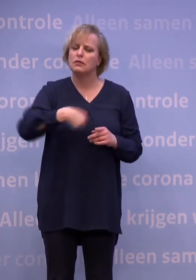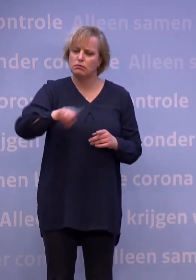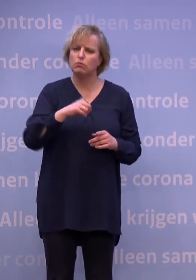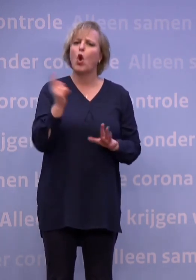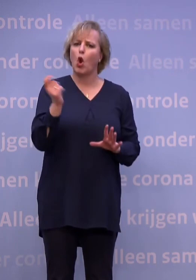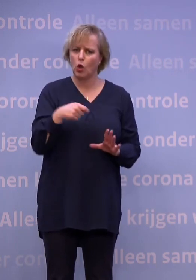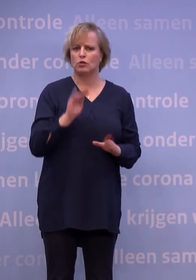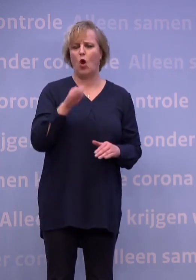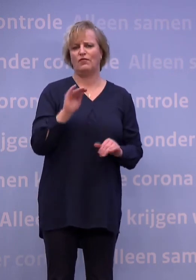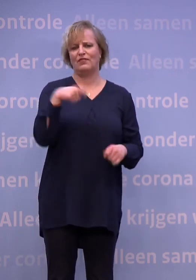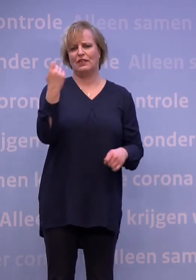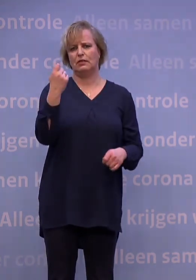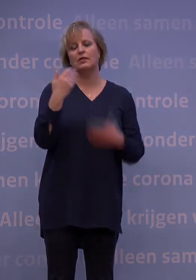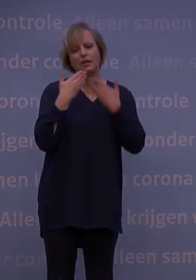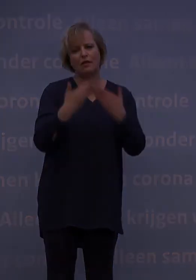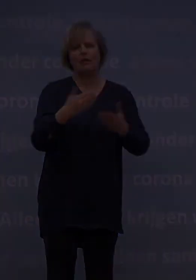Dank.